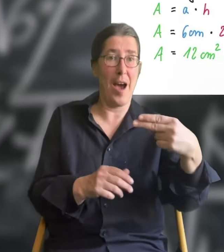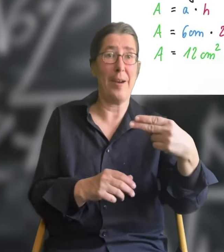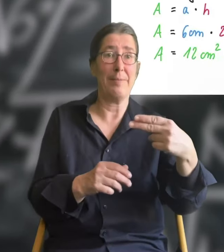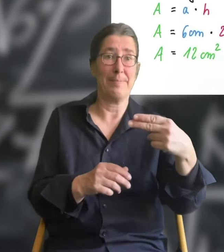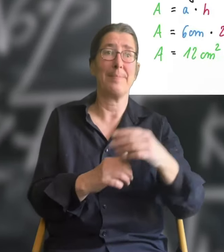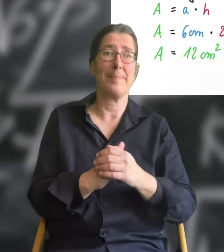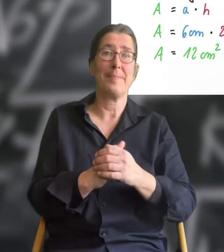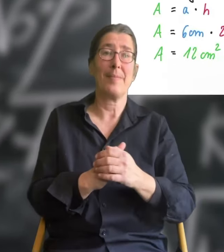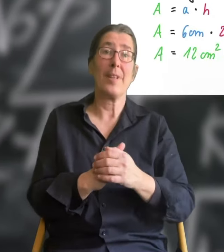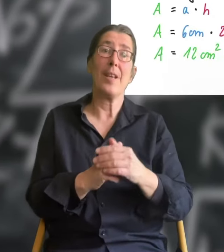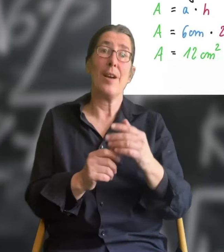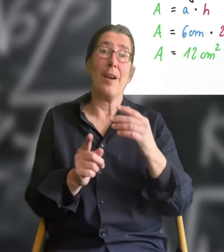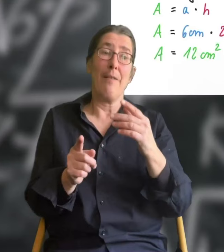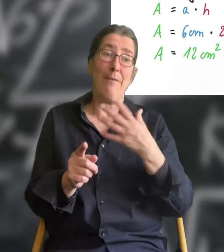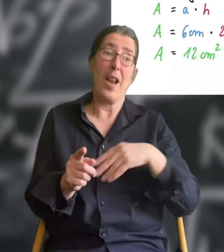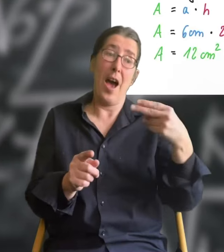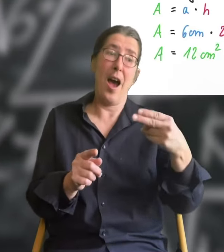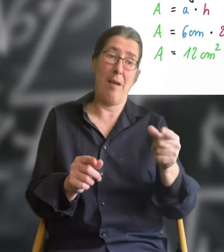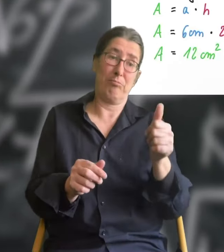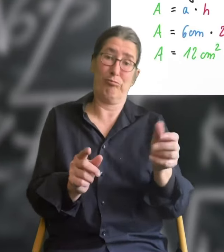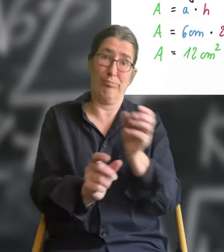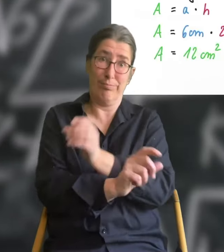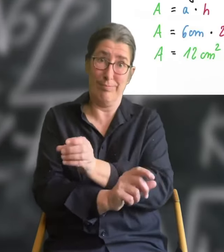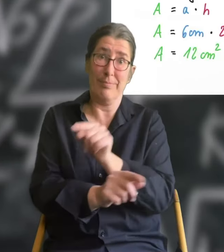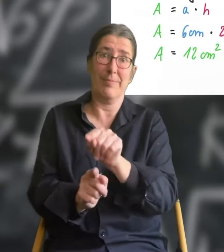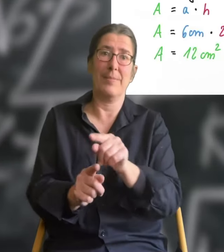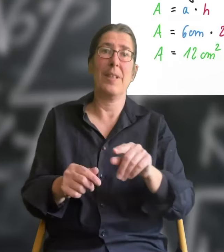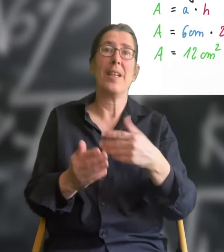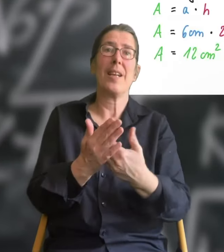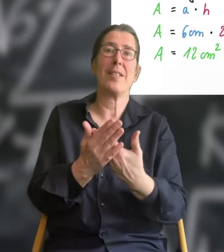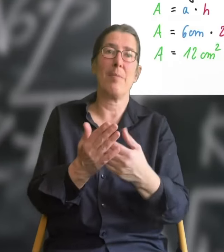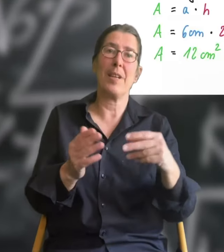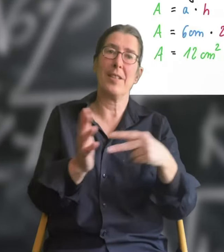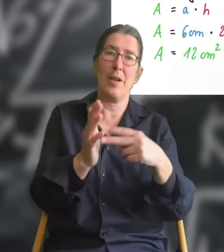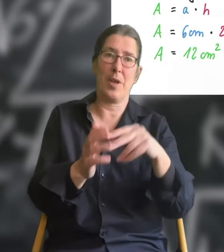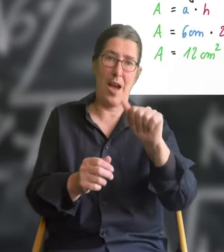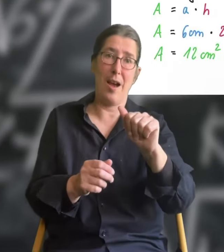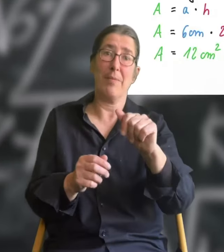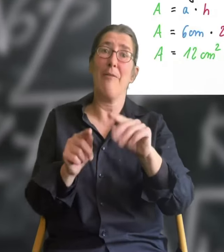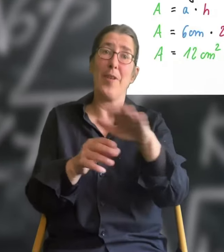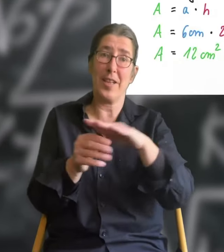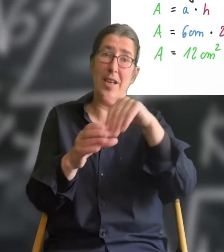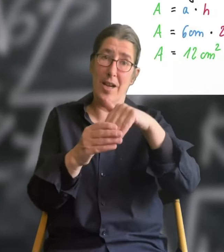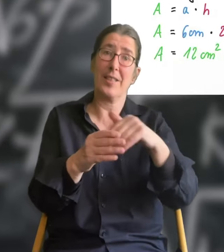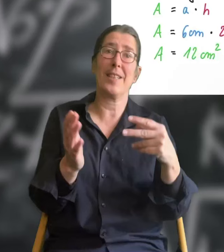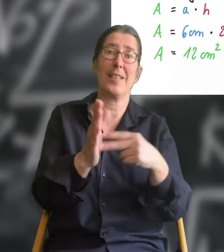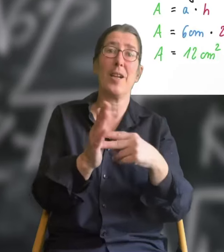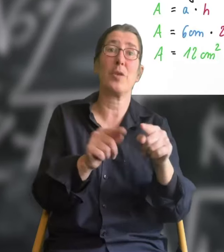Ich will ja nur auf der einen Seite die Höhe haben und deswegen teile ich durch A, dann heißt es A geteilt durch A, also der Flächeninhalt geteilt durch die Seite